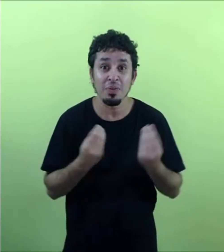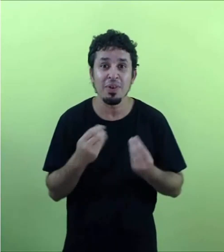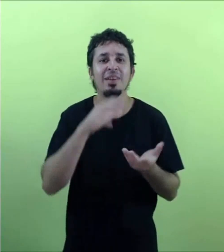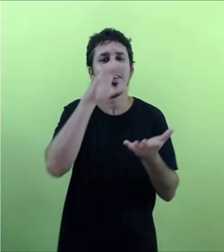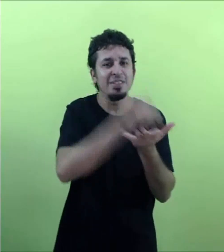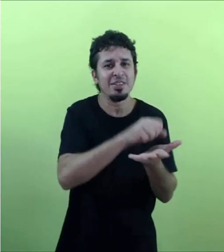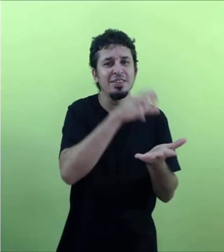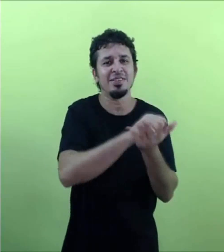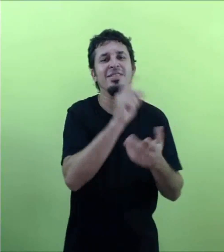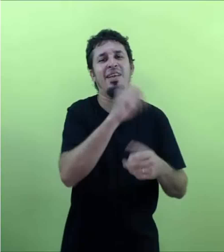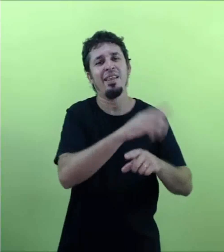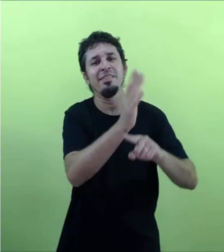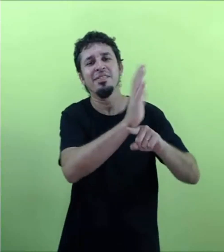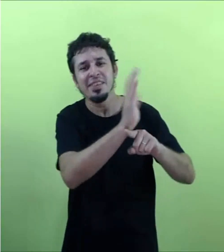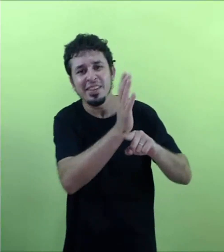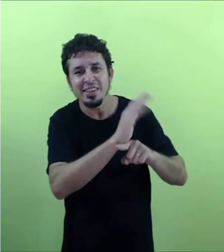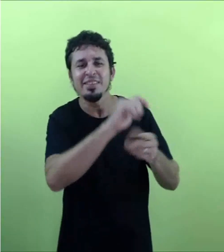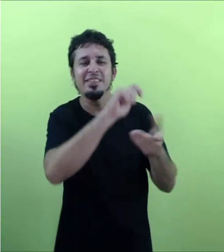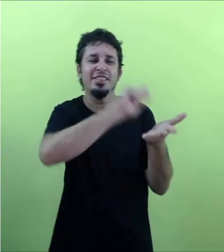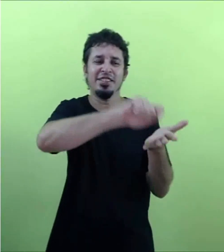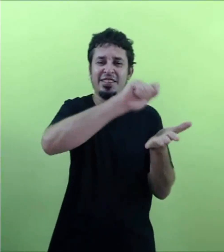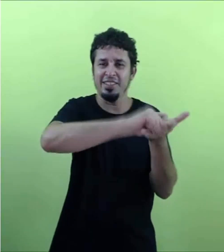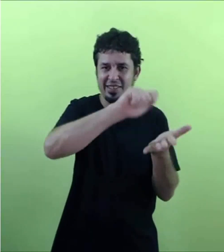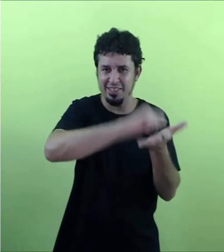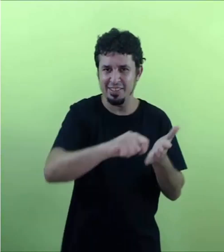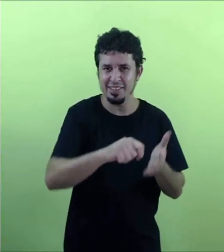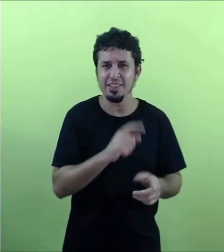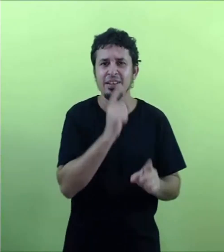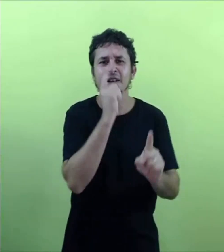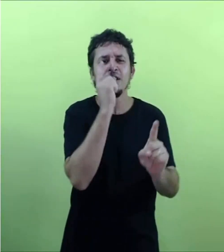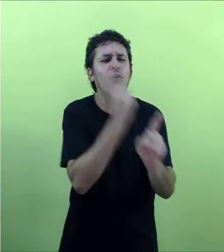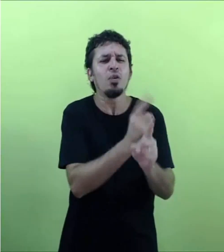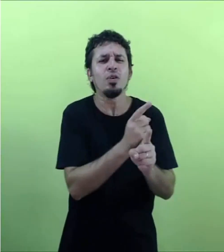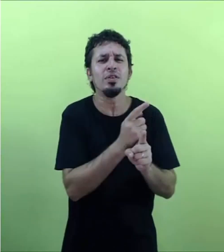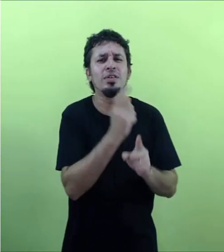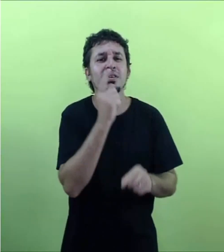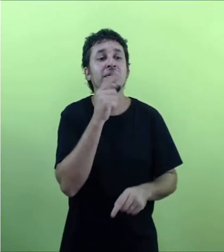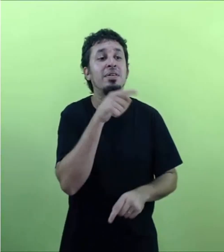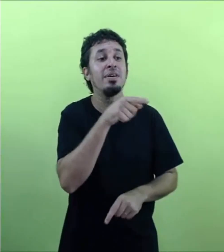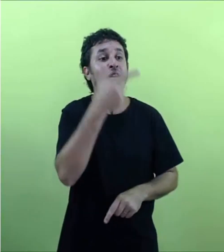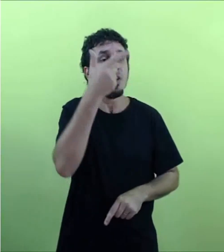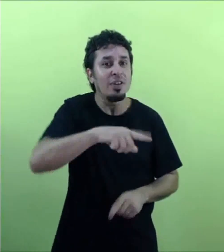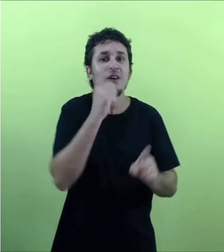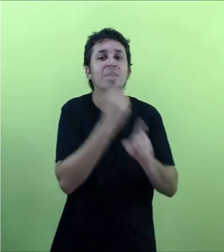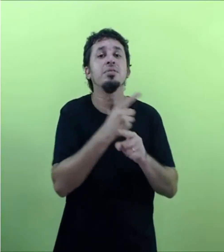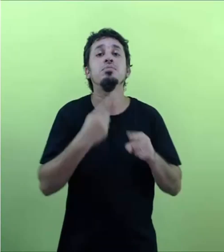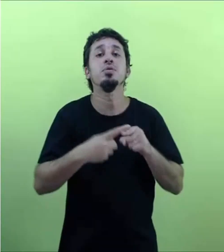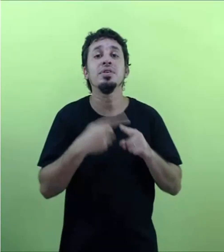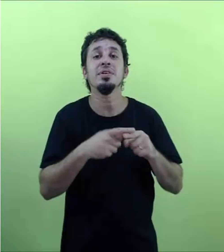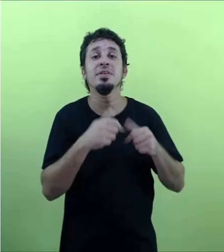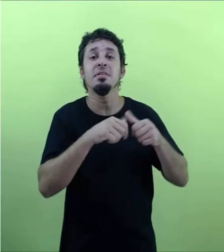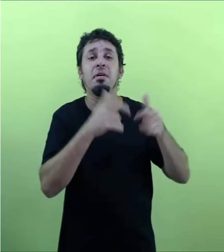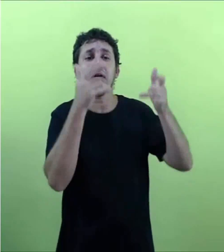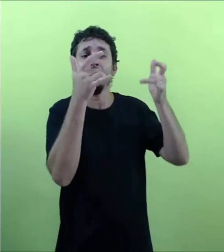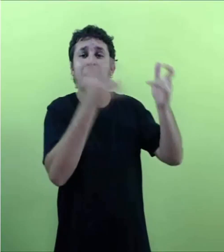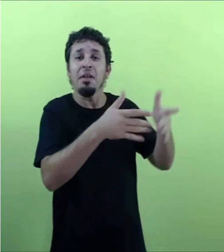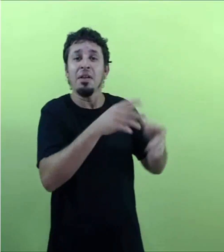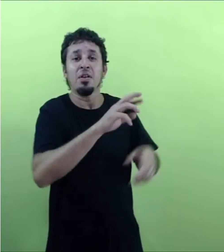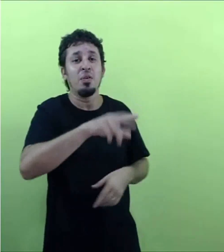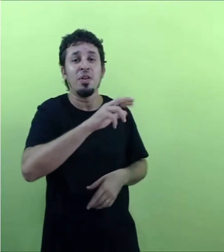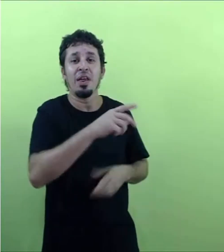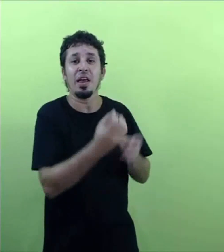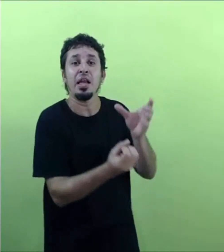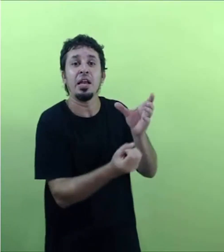Reencontrar porque ela estava ali, não foi criada para ser pensada como tal, surgiu da mesma necessidade que motivou